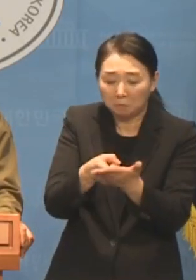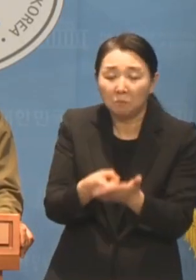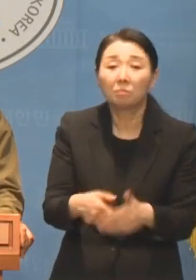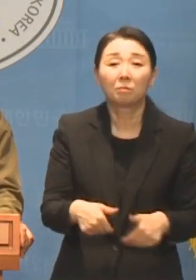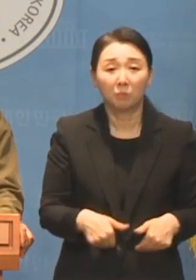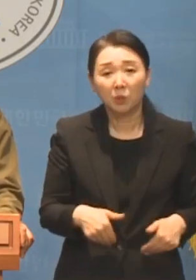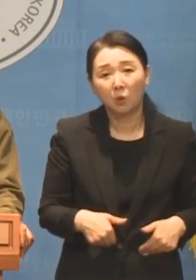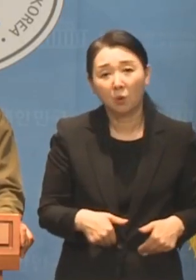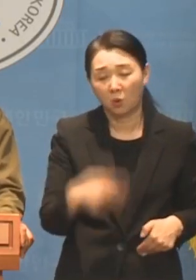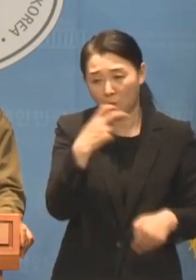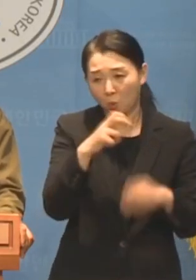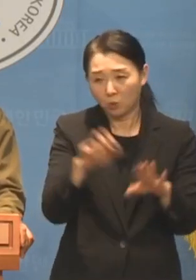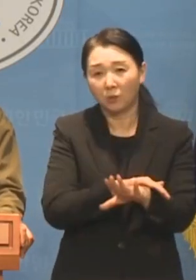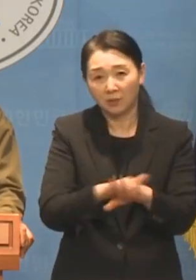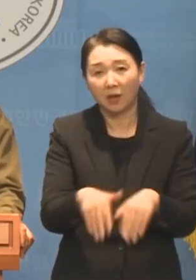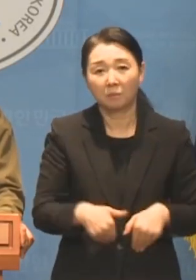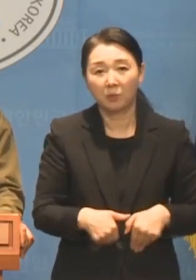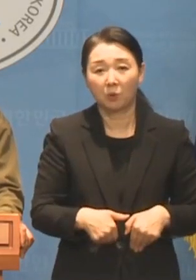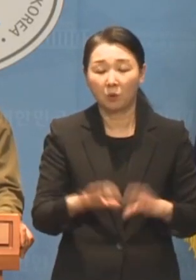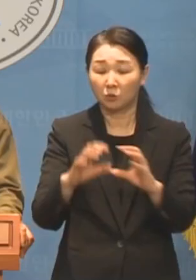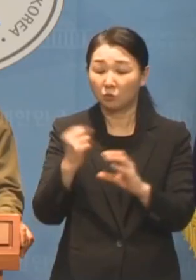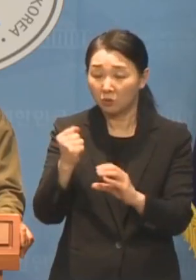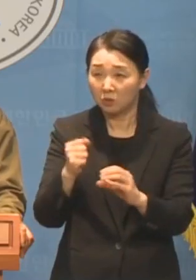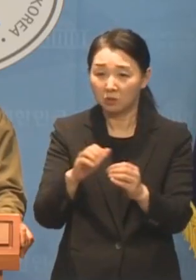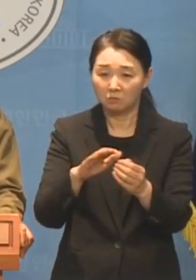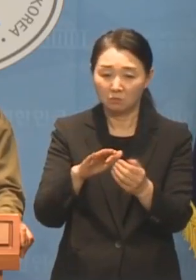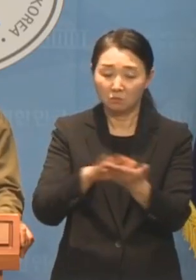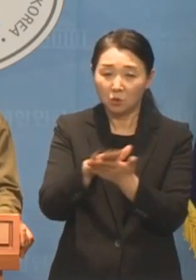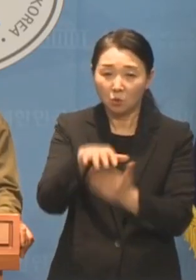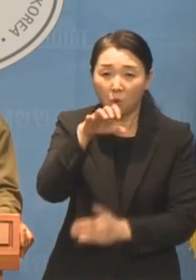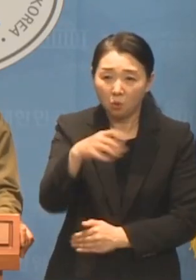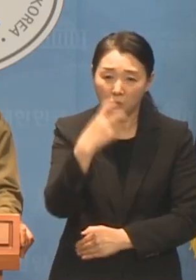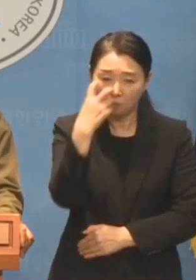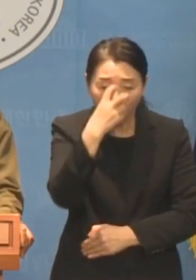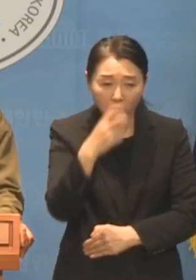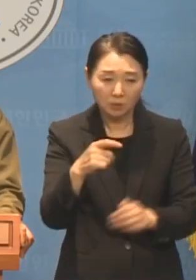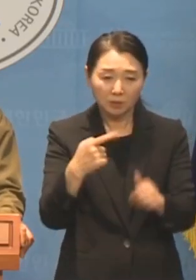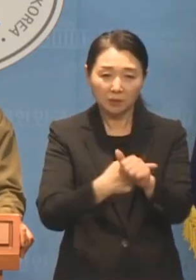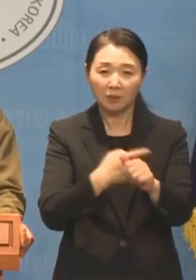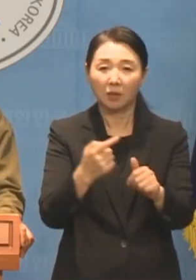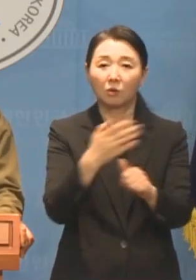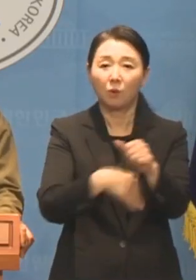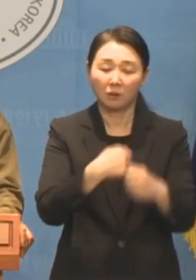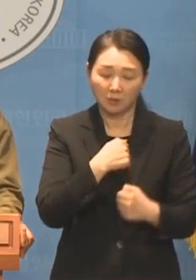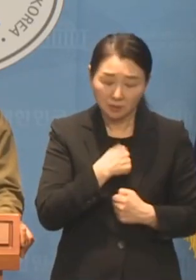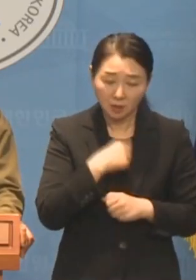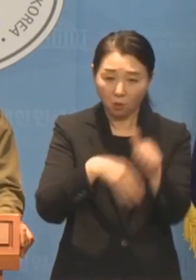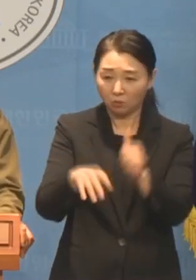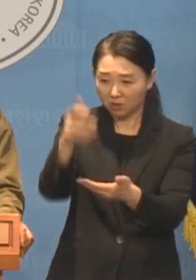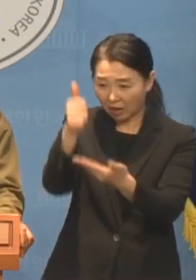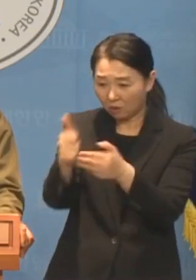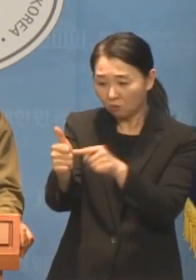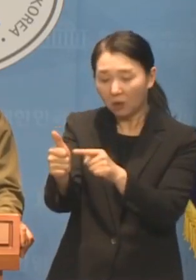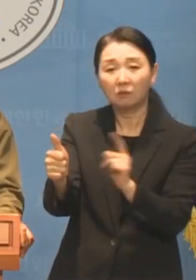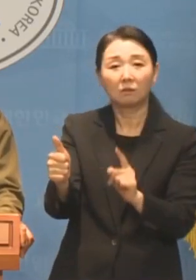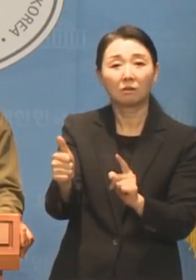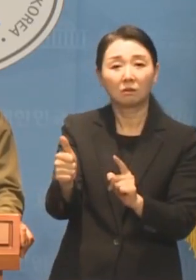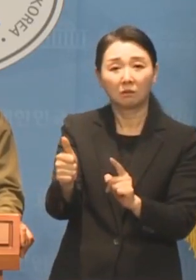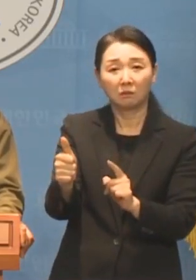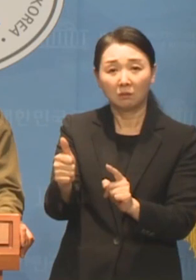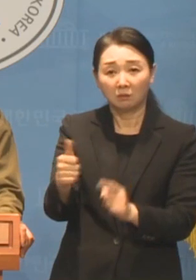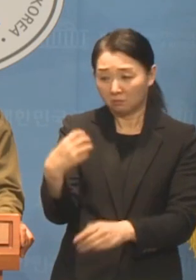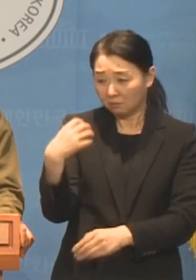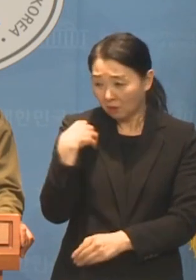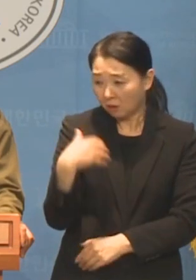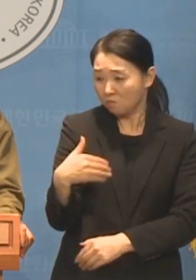지역입니다. 그런데 국립공원을 보호하고 자연환경을 지켜야 할 환경부 장관은 자신의 본분을